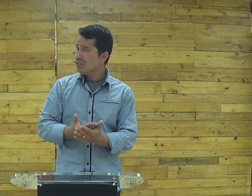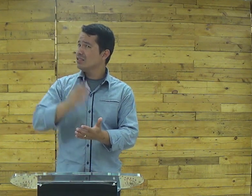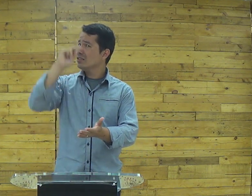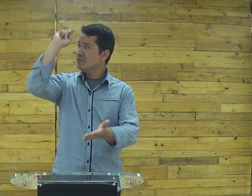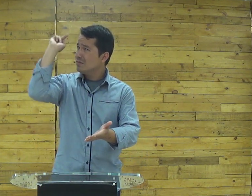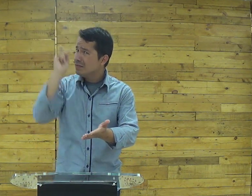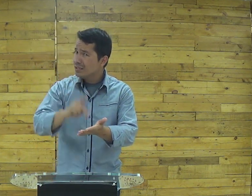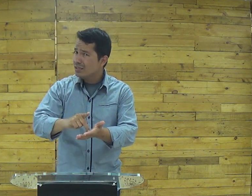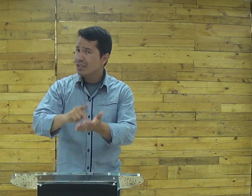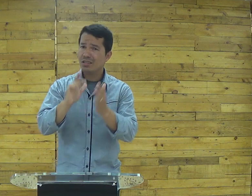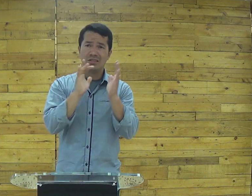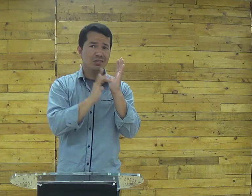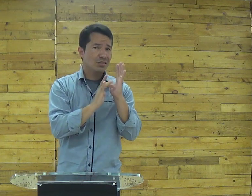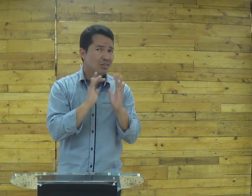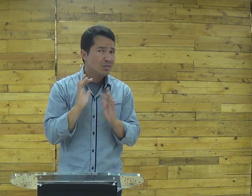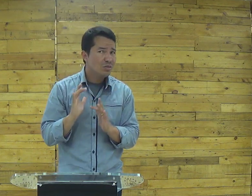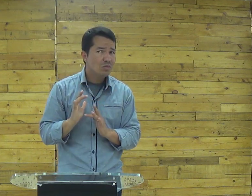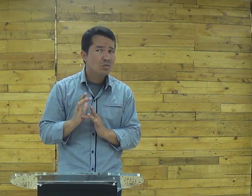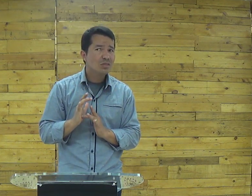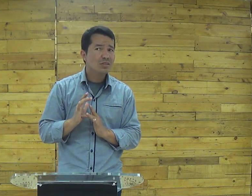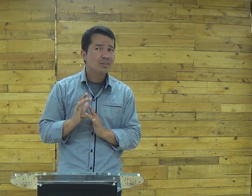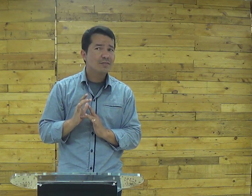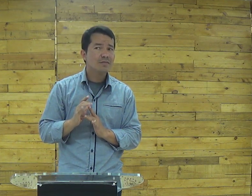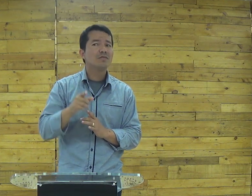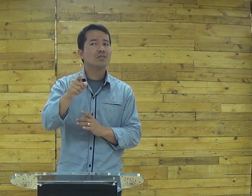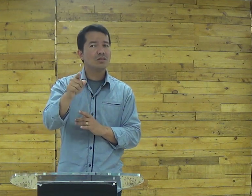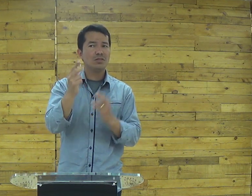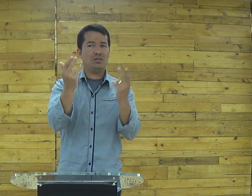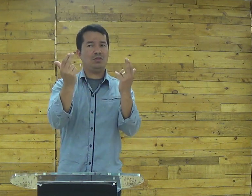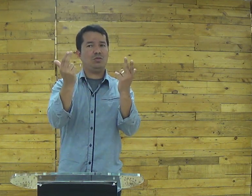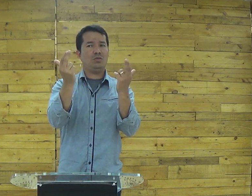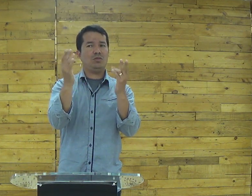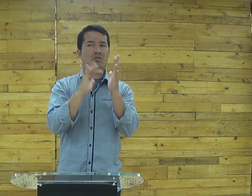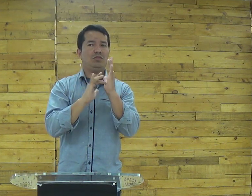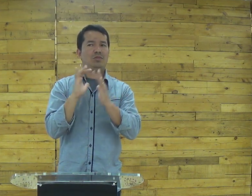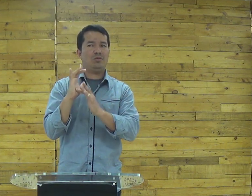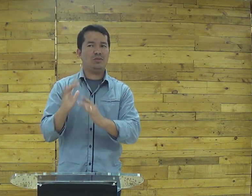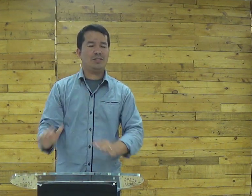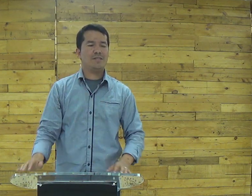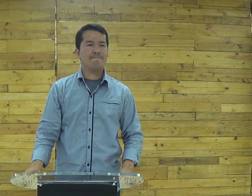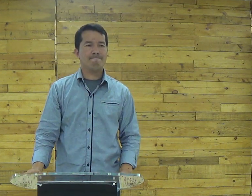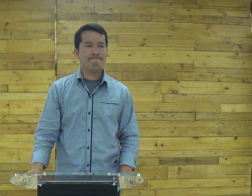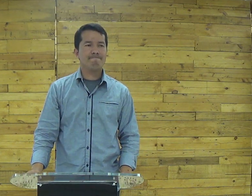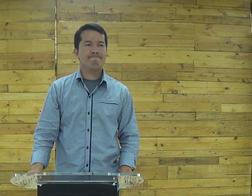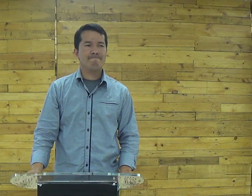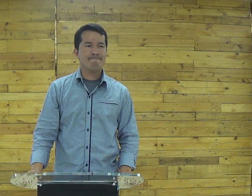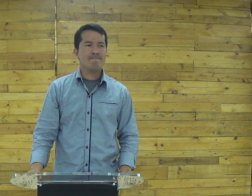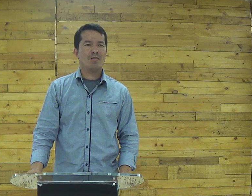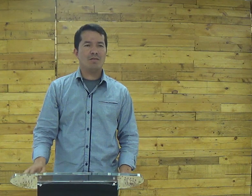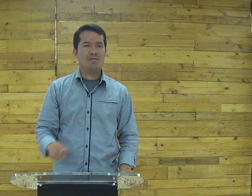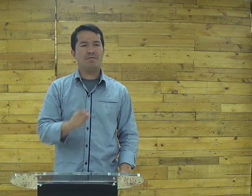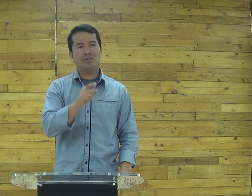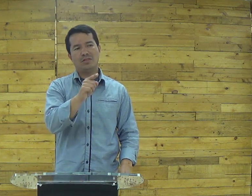Se você realmente acredita em Jesus... Realmente acredita? Você precisa ser parecido com